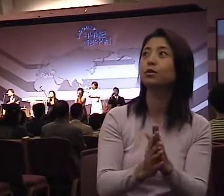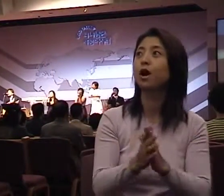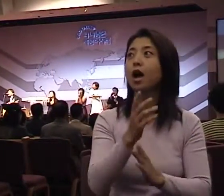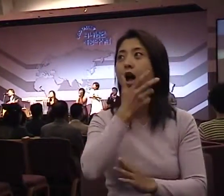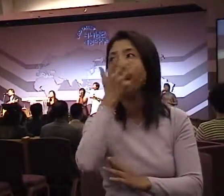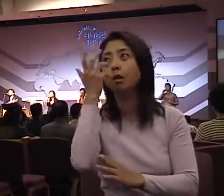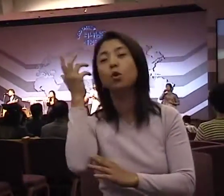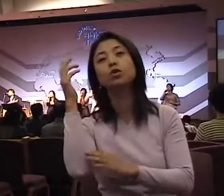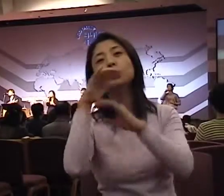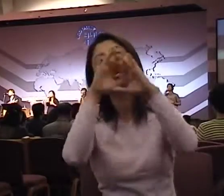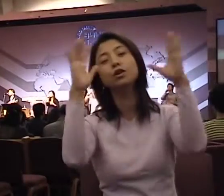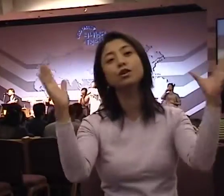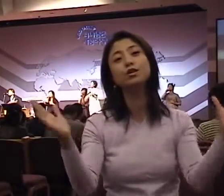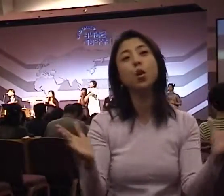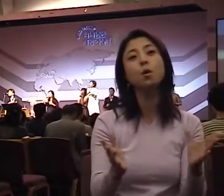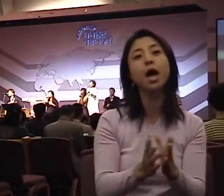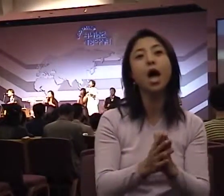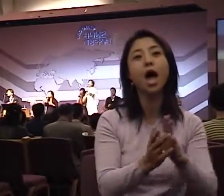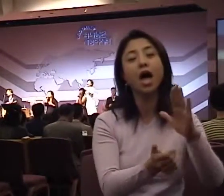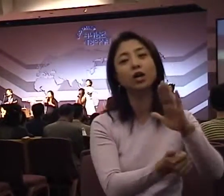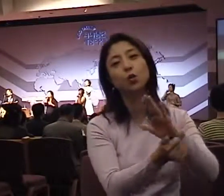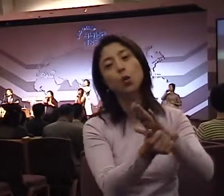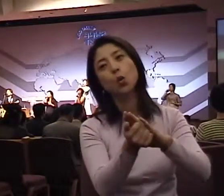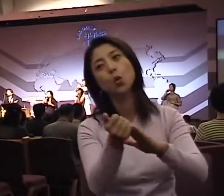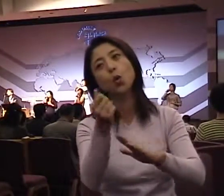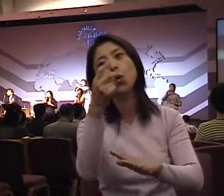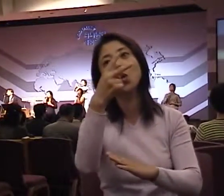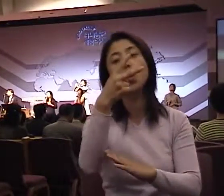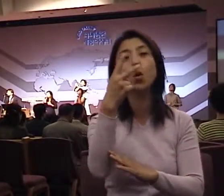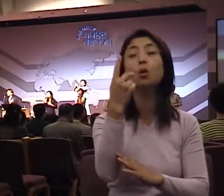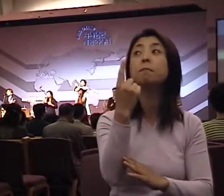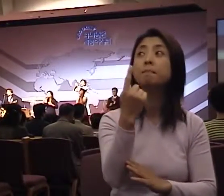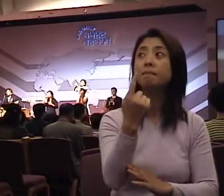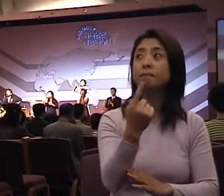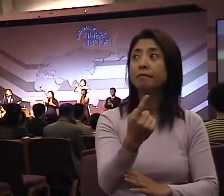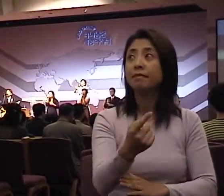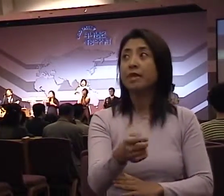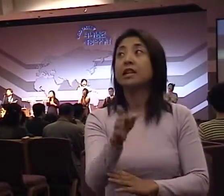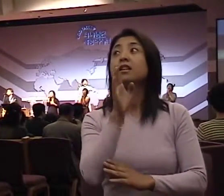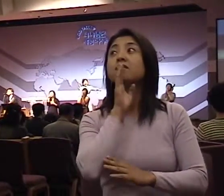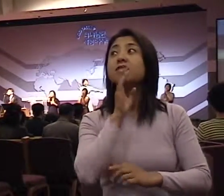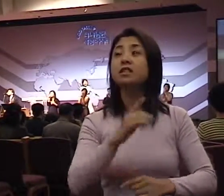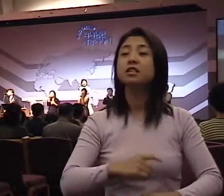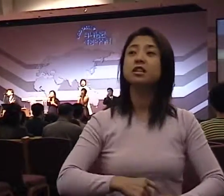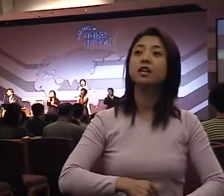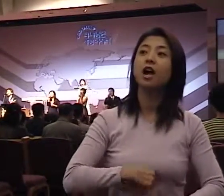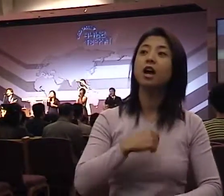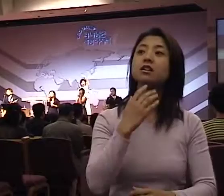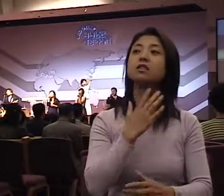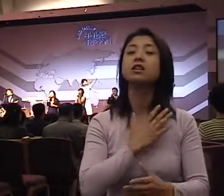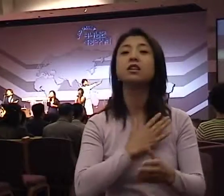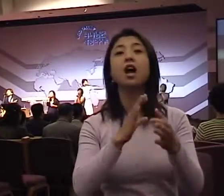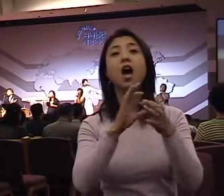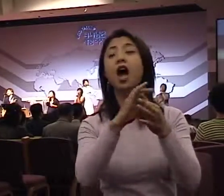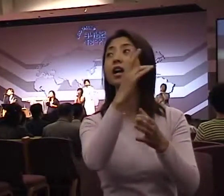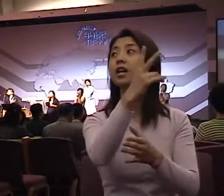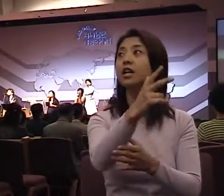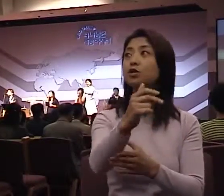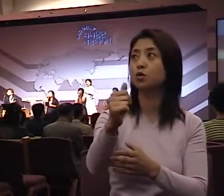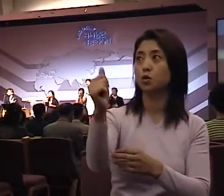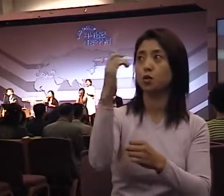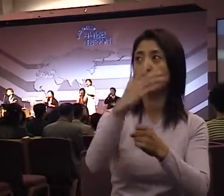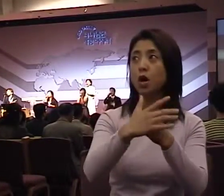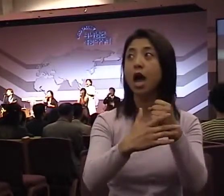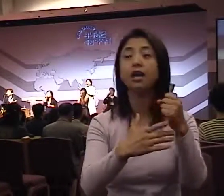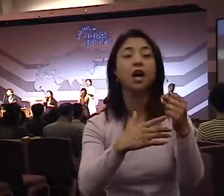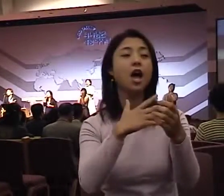모든 꿈과 모든 소망 우리 주님을 묵상하십시다. 신실하신 나의 주, 신실하신